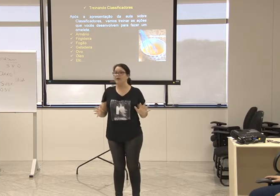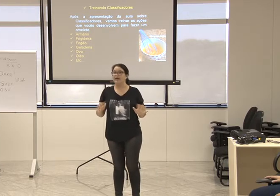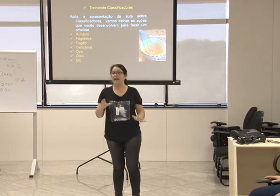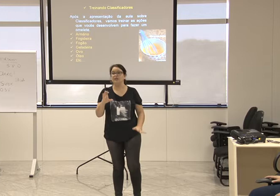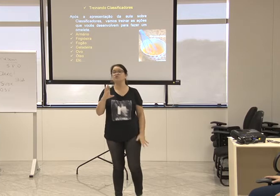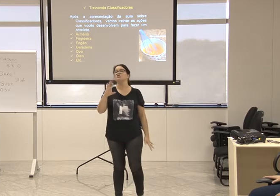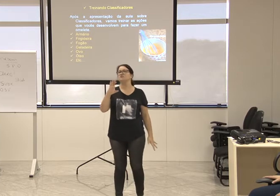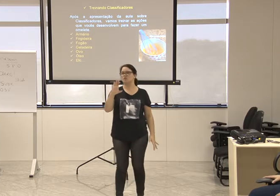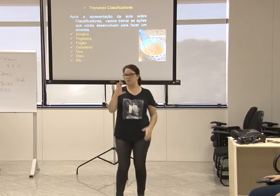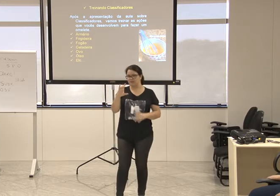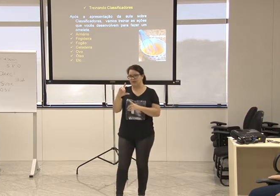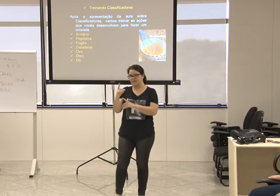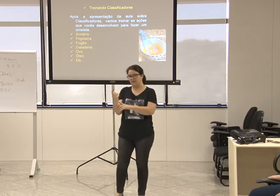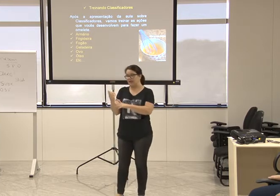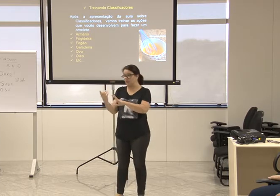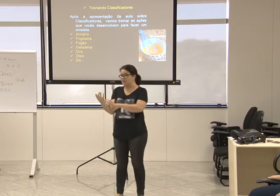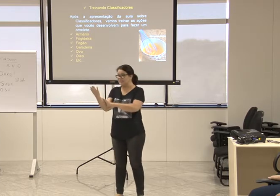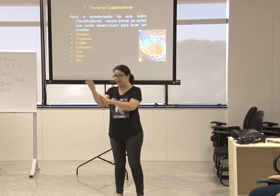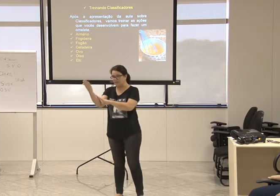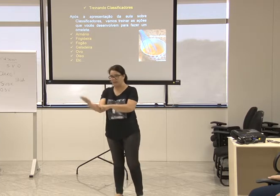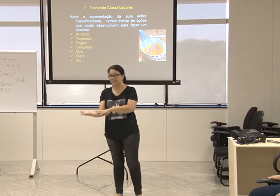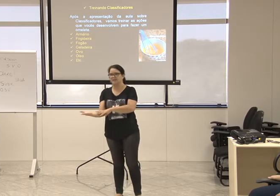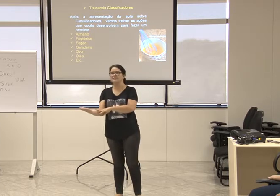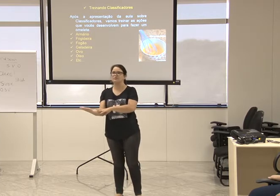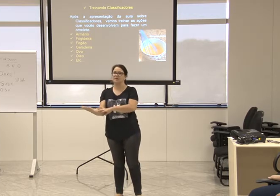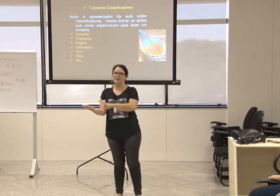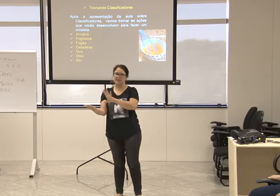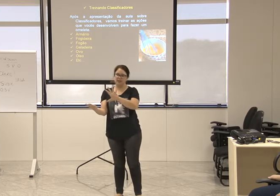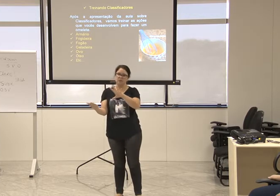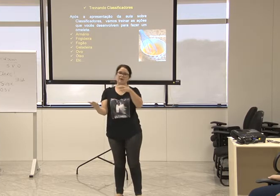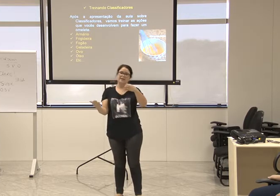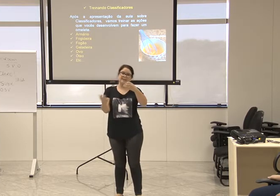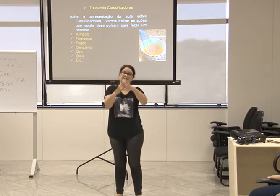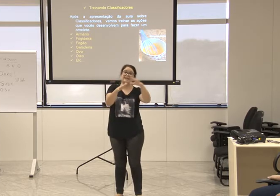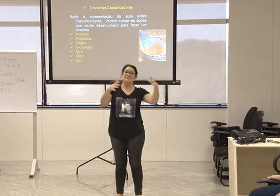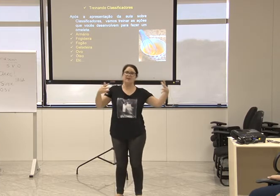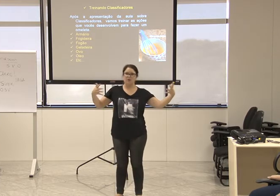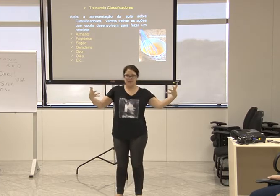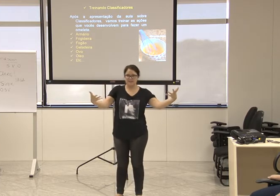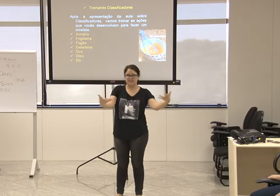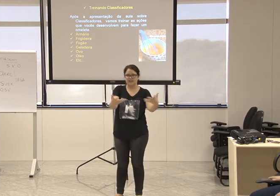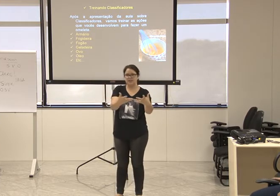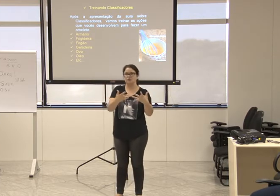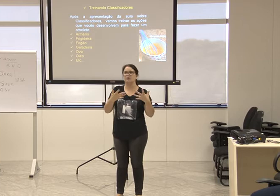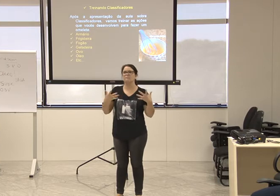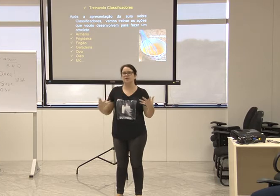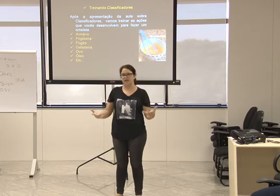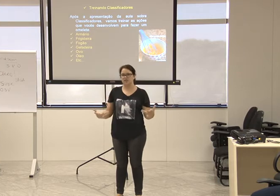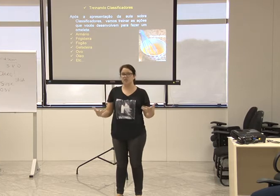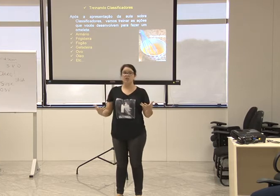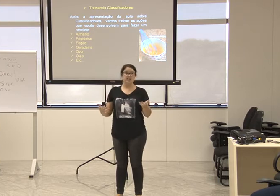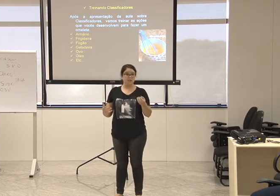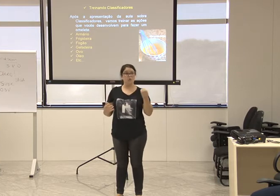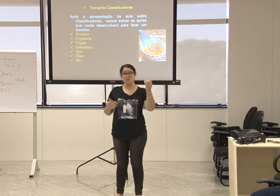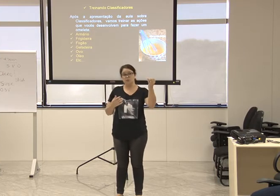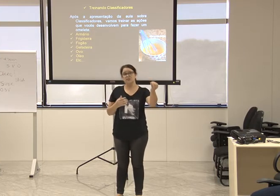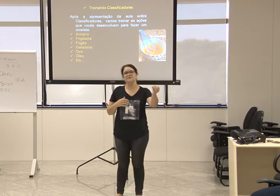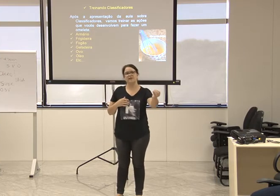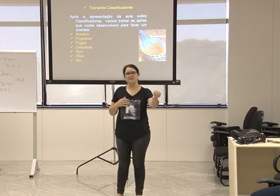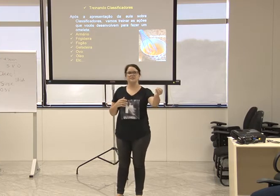ele utilizou os classificadores da representação daquilo, descreveu a cena do ambiente, e é o que muitas vezes